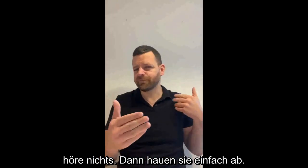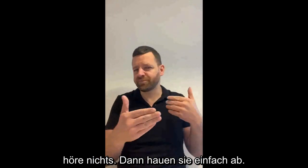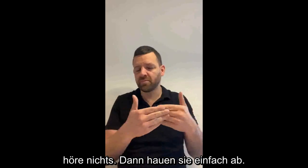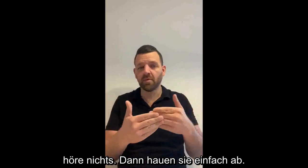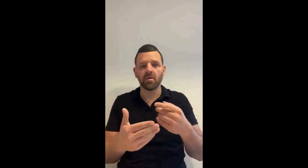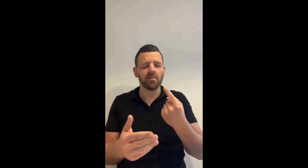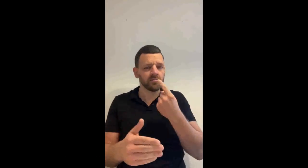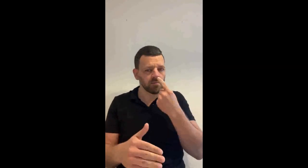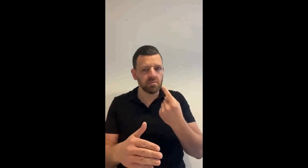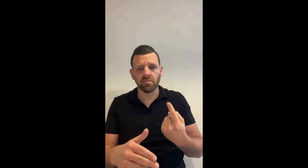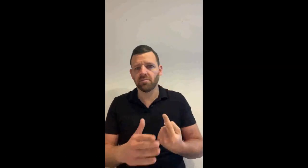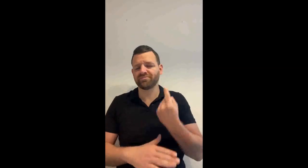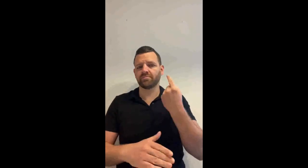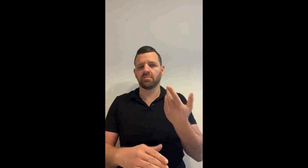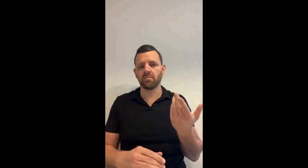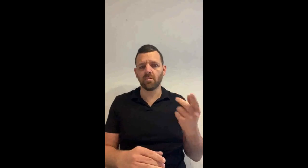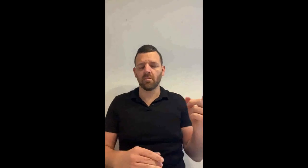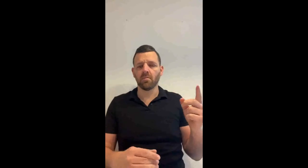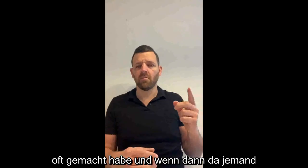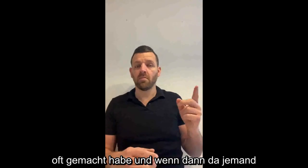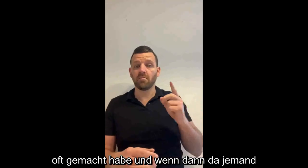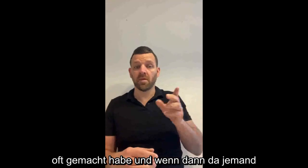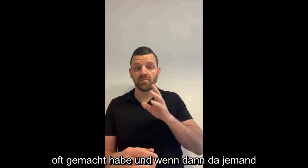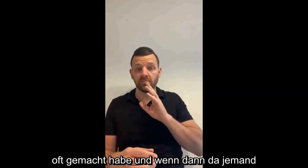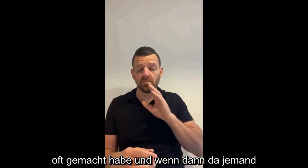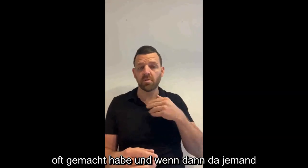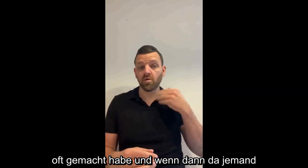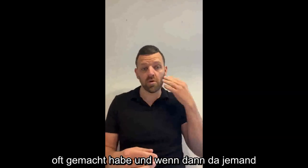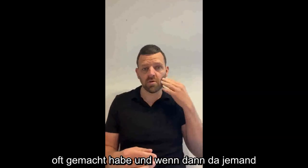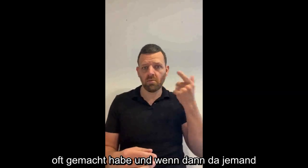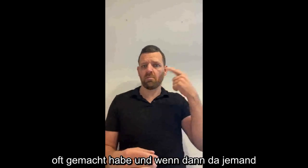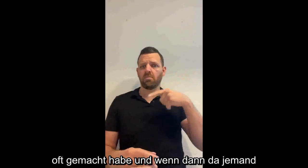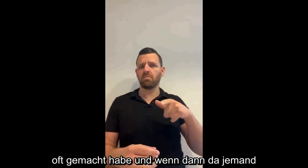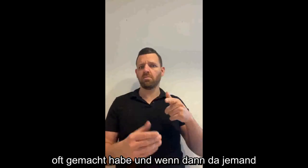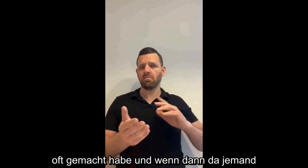hauen sie einfach ab das ist die Erfahrung die ich ganz ganz oft gemacht habe